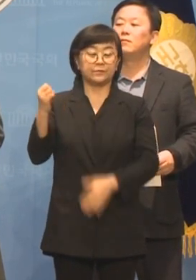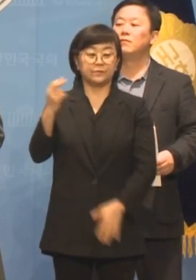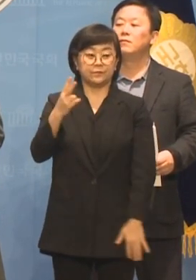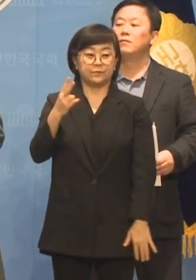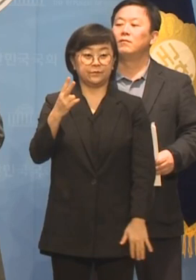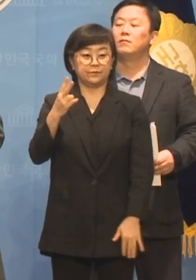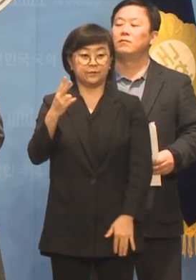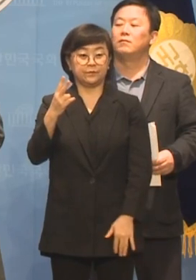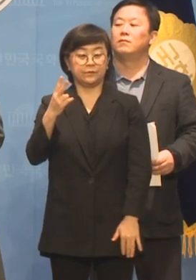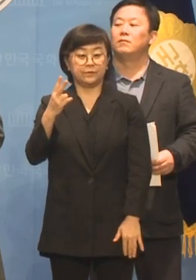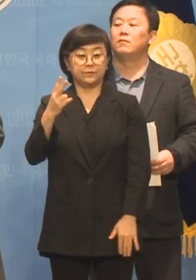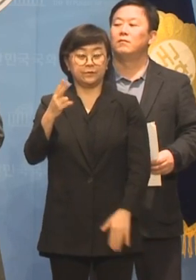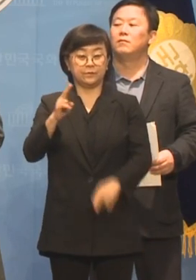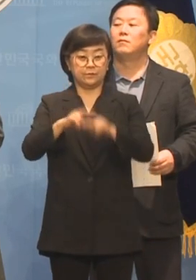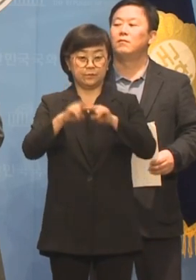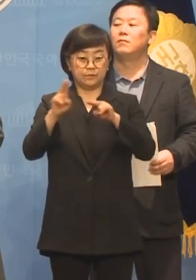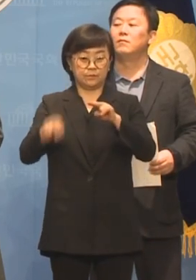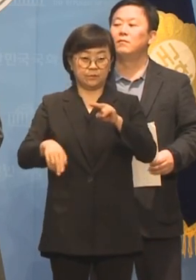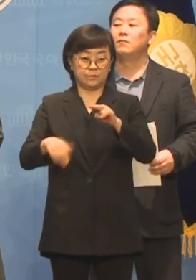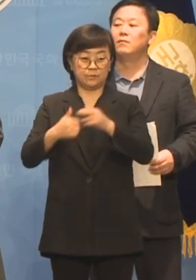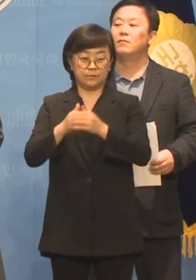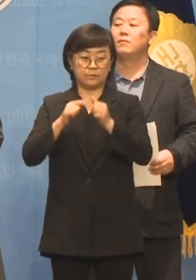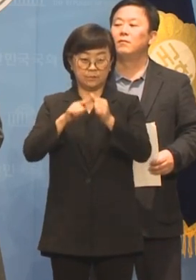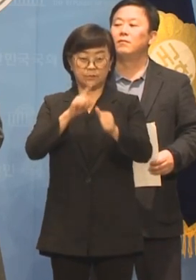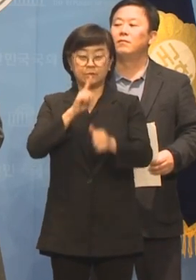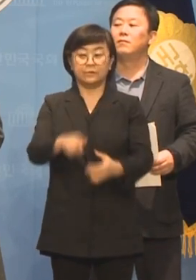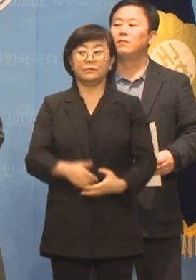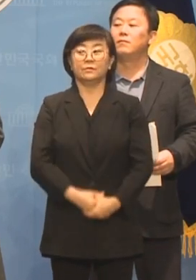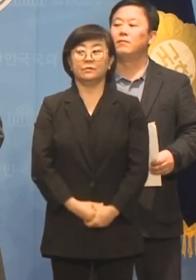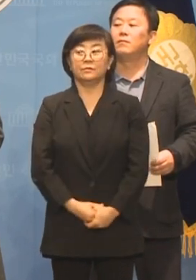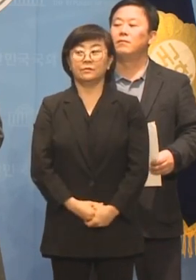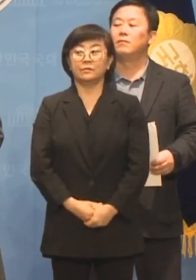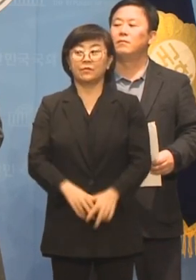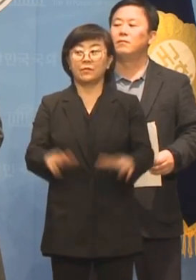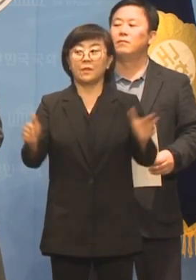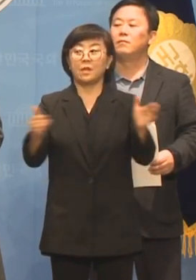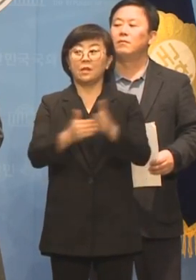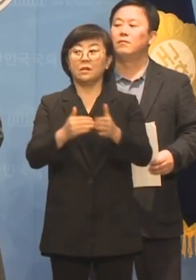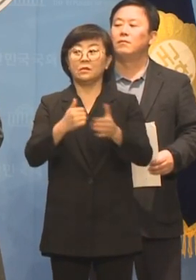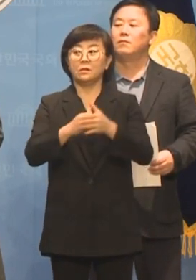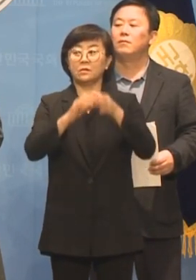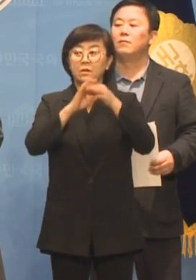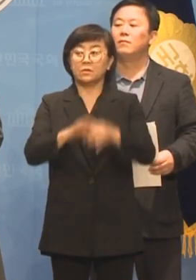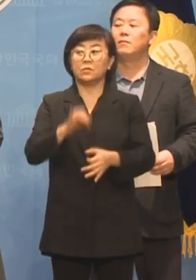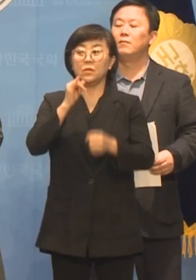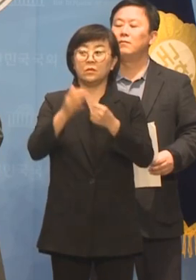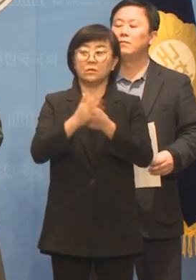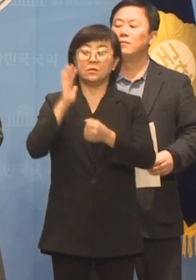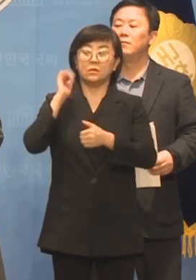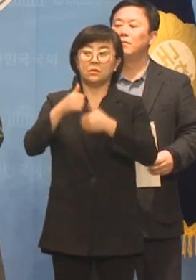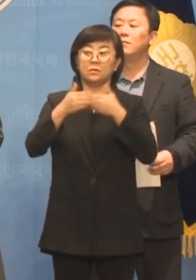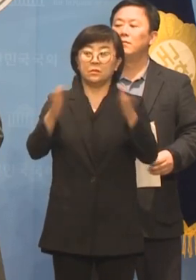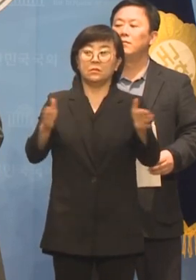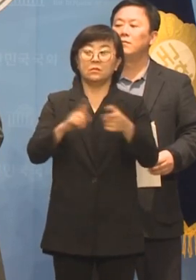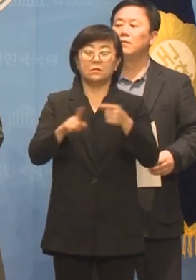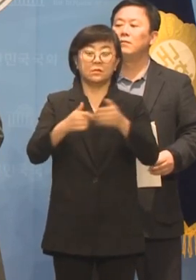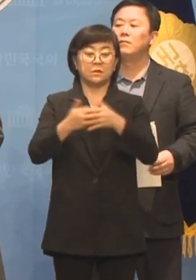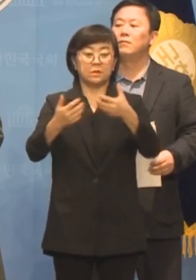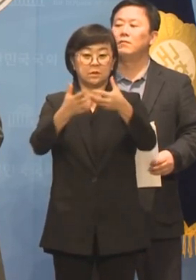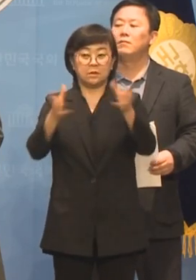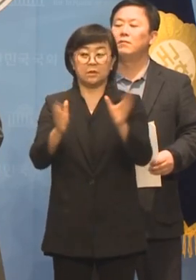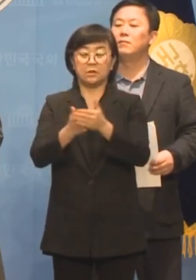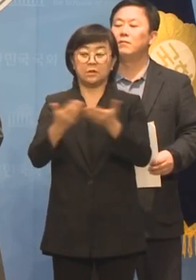또다시 사퇴를 종용했다라는 이야기가 들립니다. 지금까지 1년의 사태들을 봤을 때 대통령실이 당무